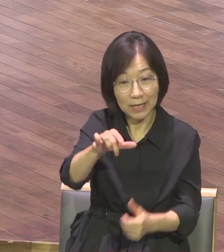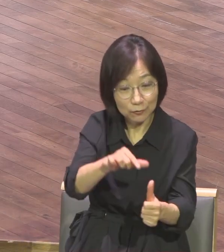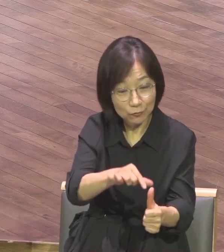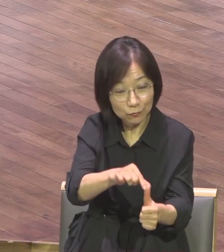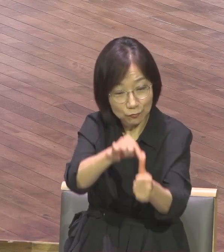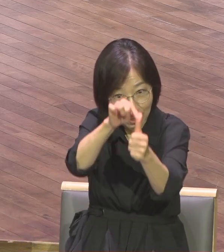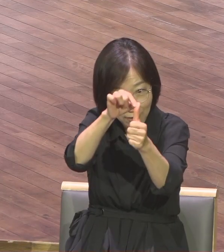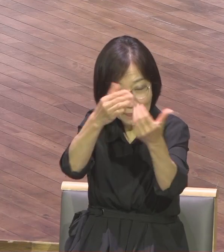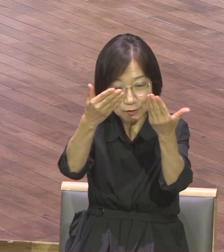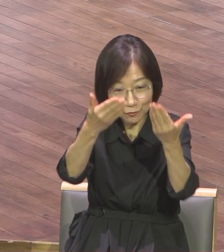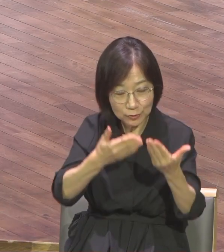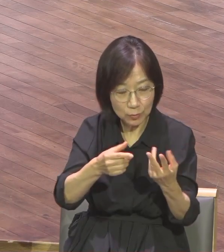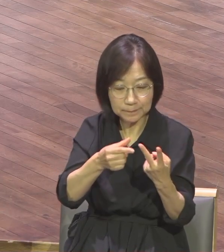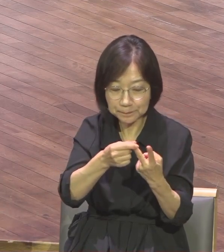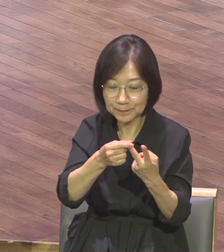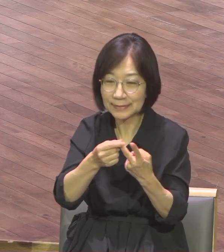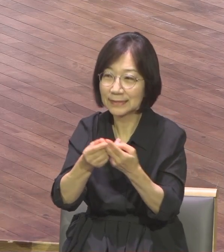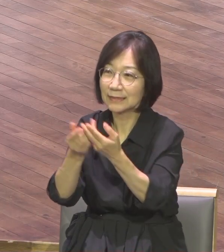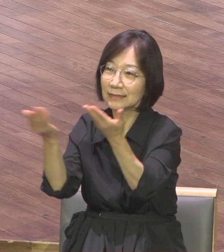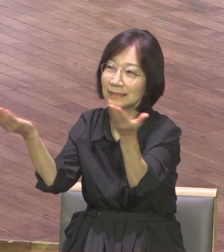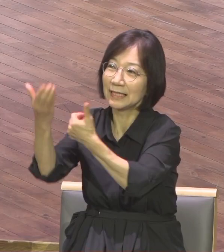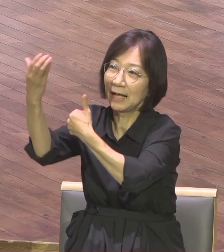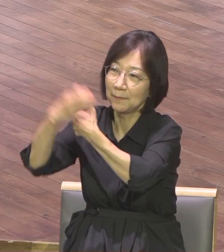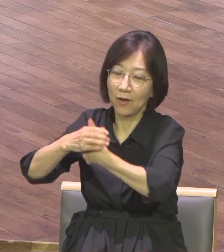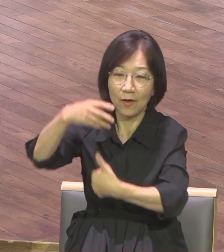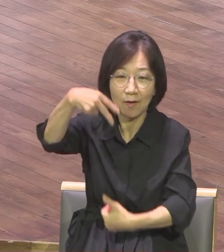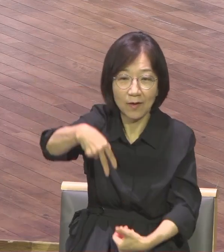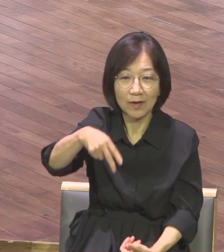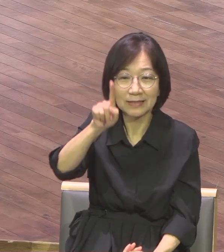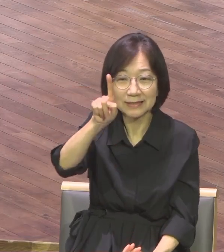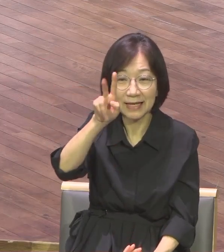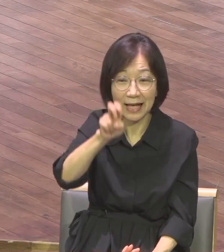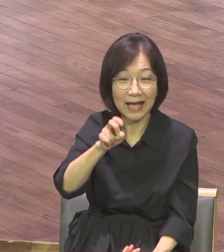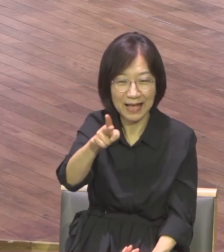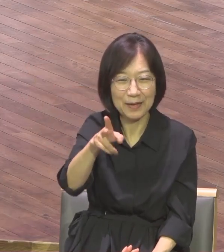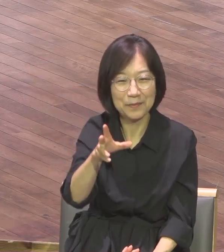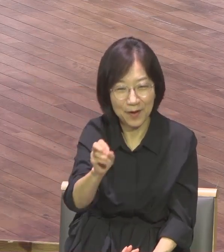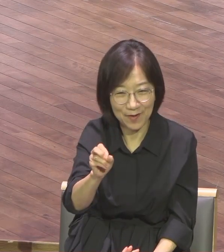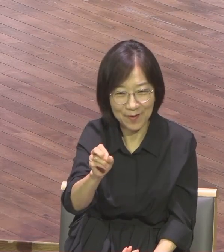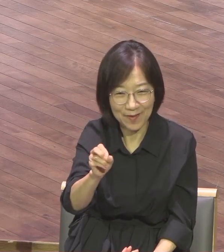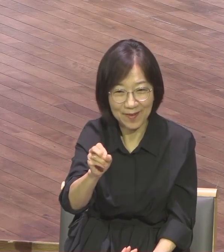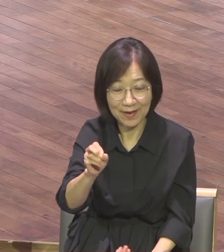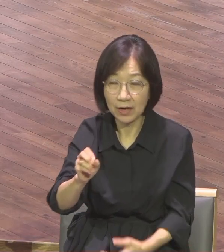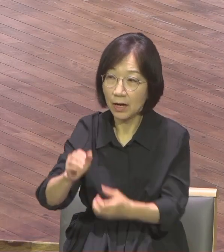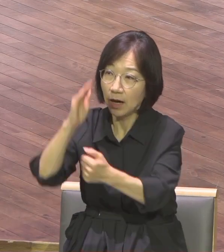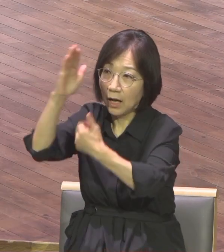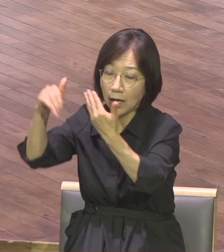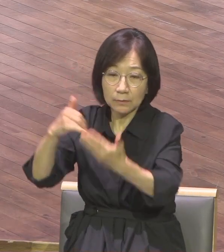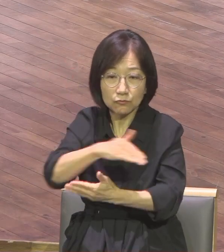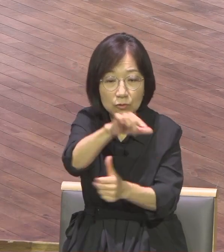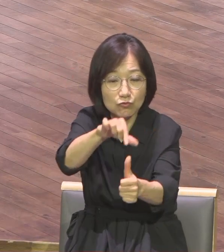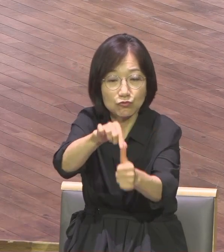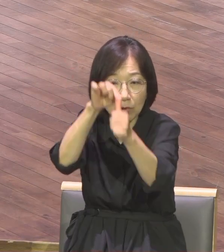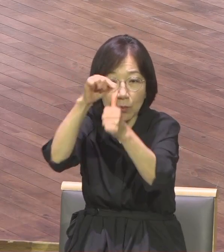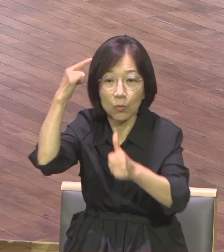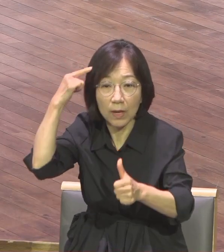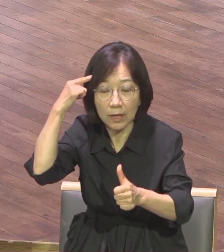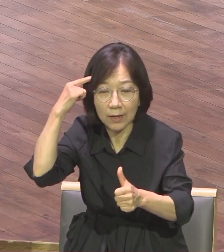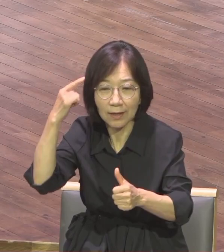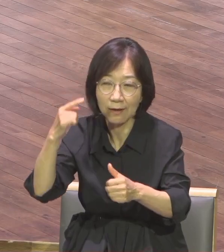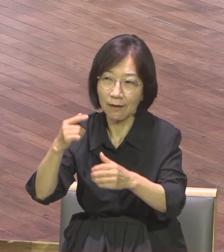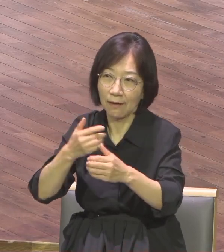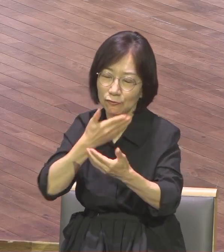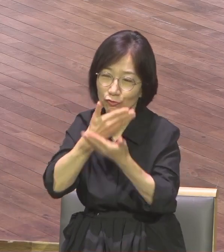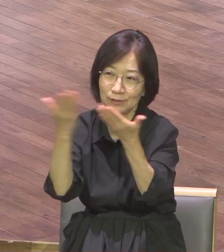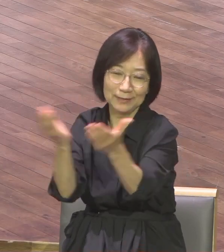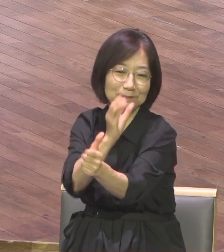뭐냐 사명 주셨어요. 구원해 주시고 생명 살리는 도구로 우리를 택했다. 이